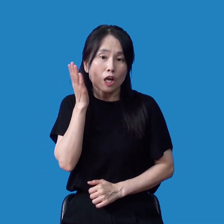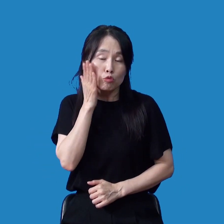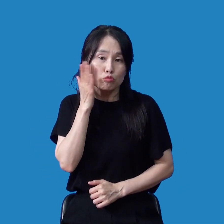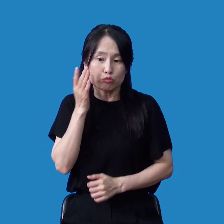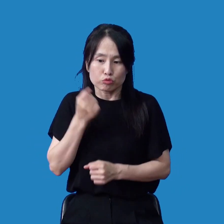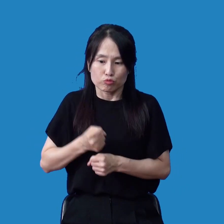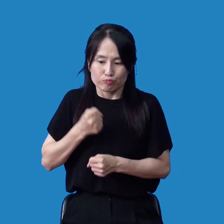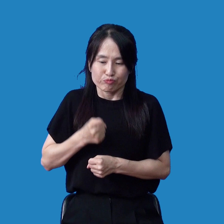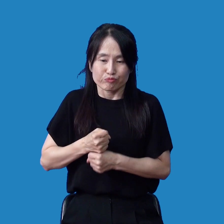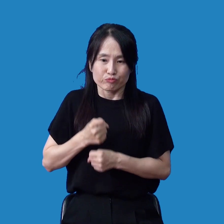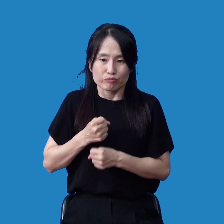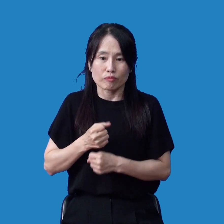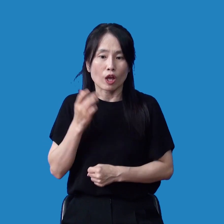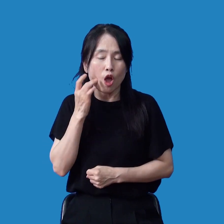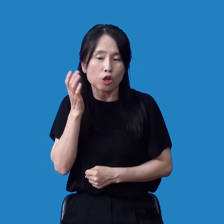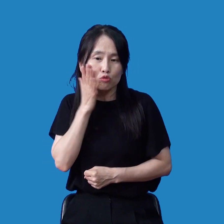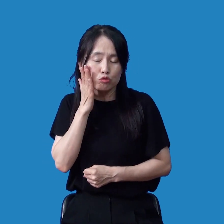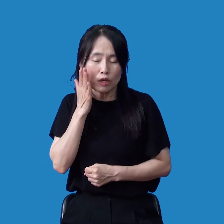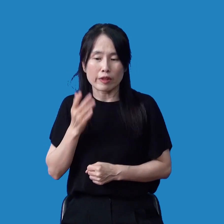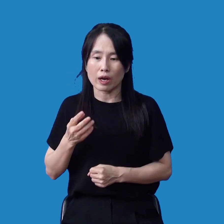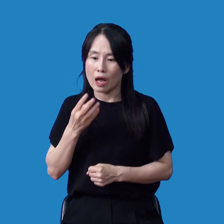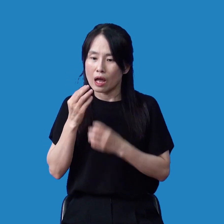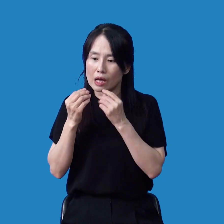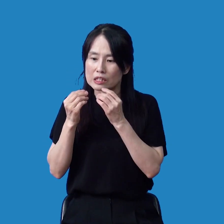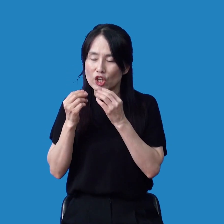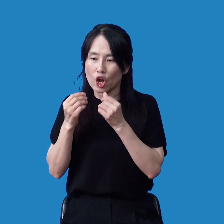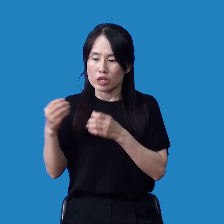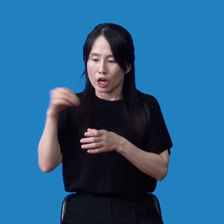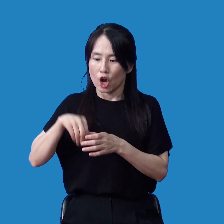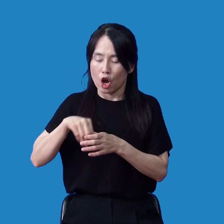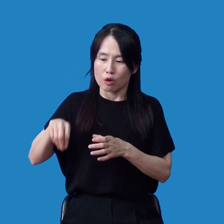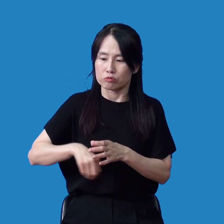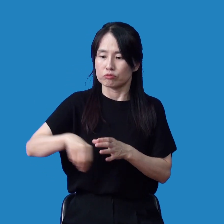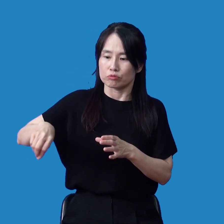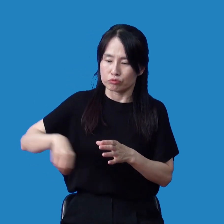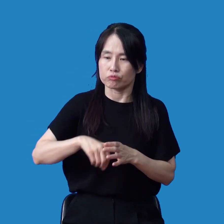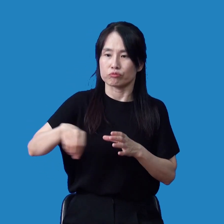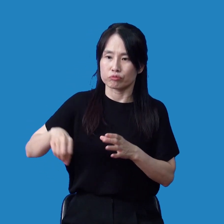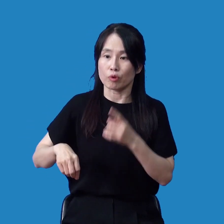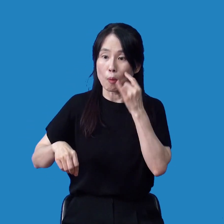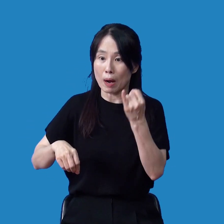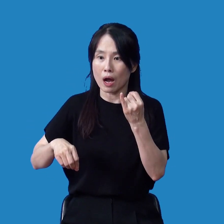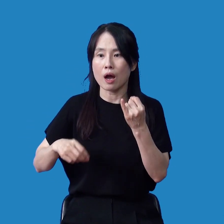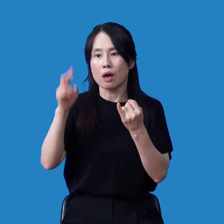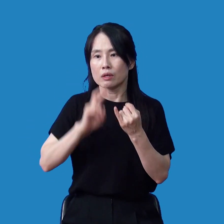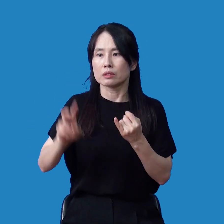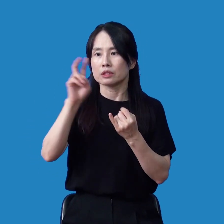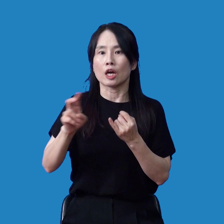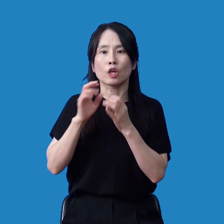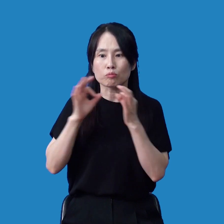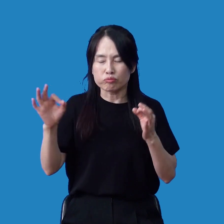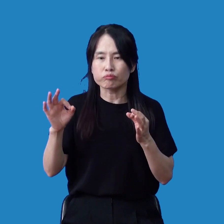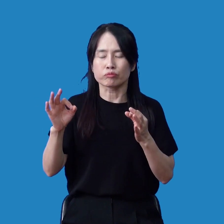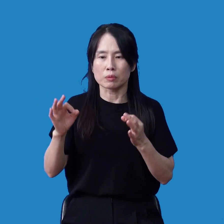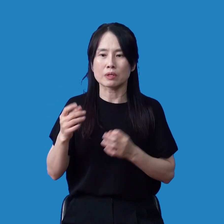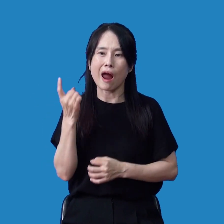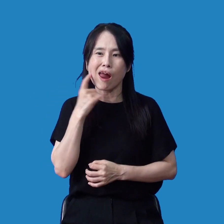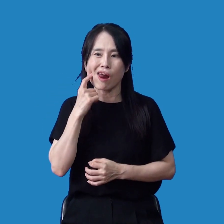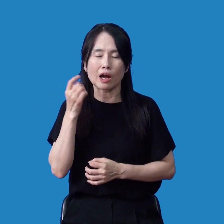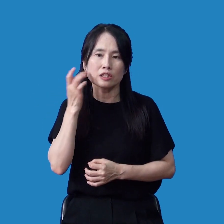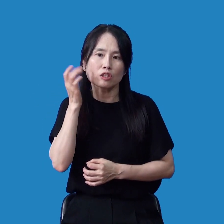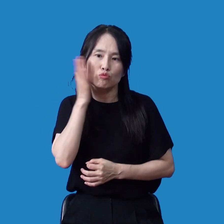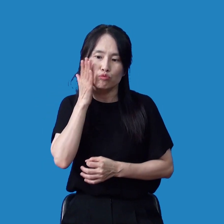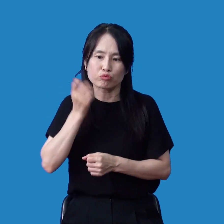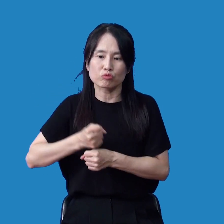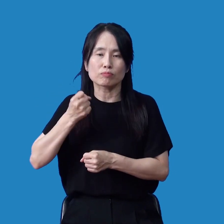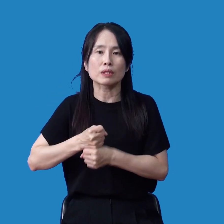만듭니다. 꿀에다가 설탕을 넣어가지고 휘휘 저으면서 내 주를 가까이 하.